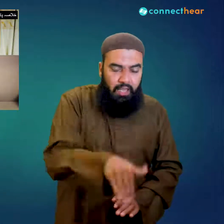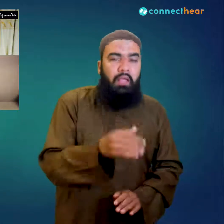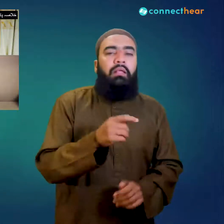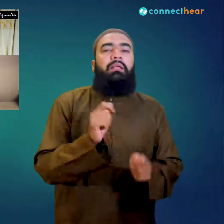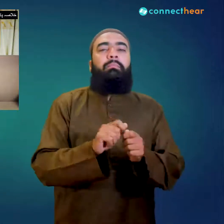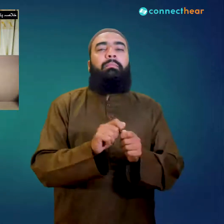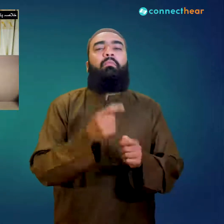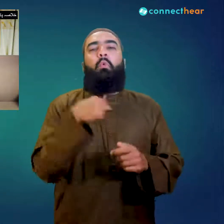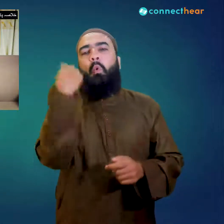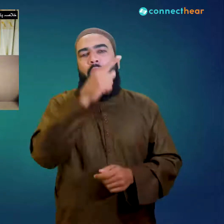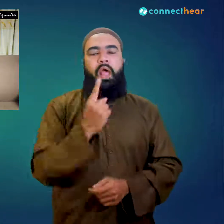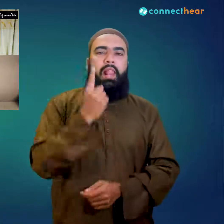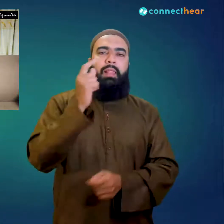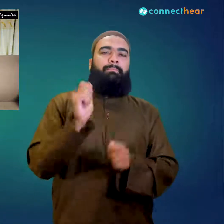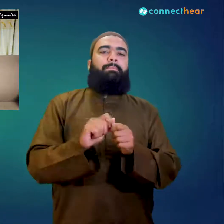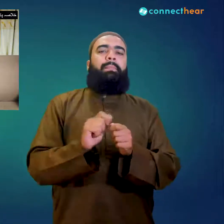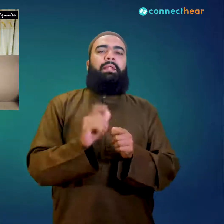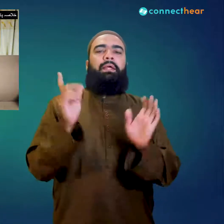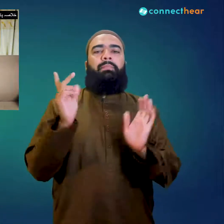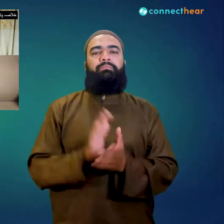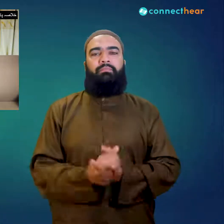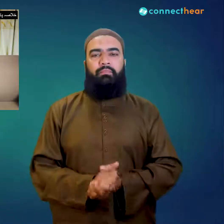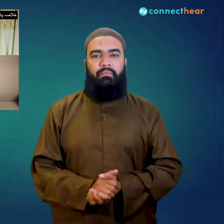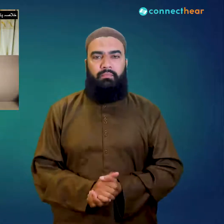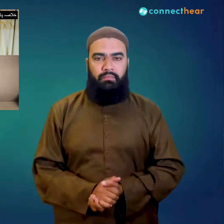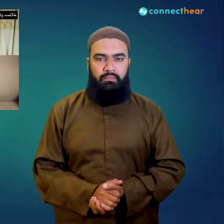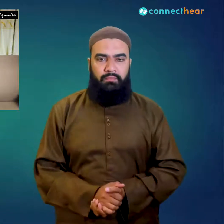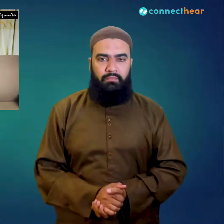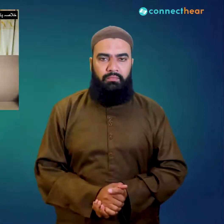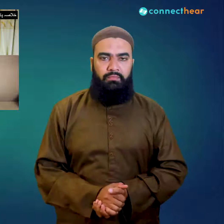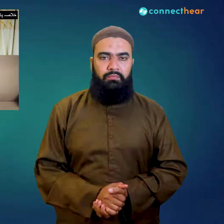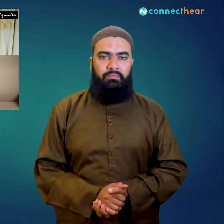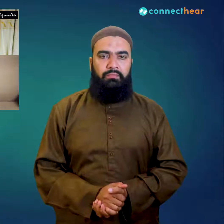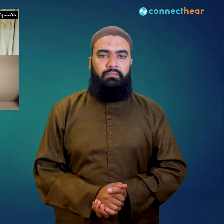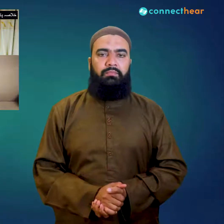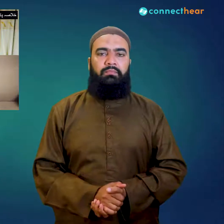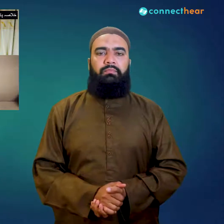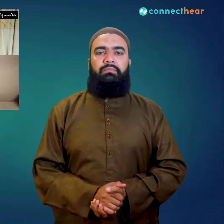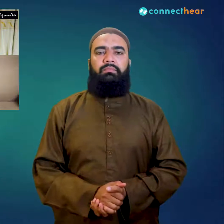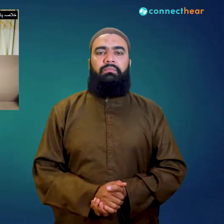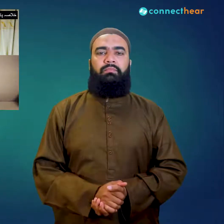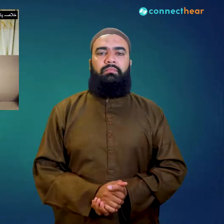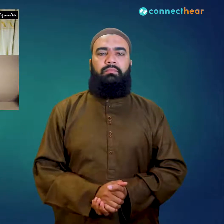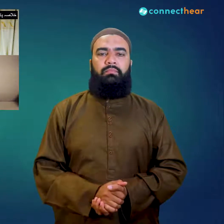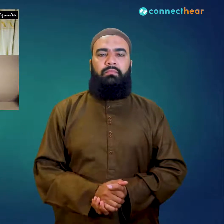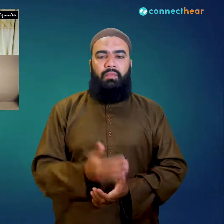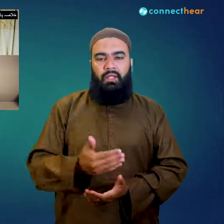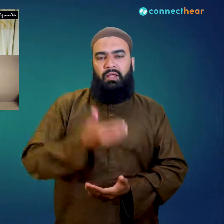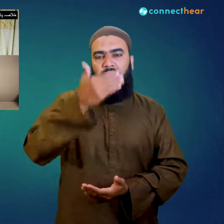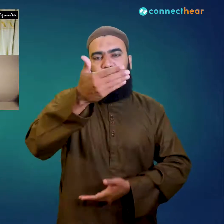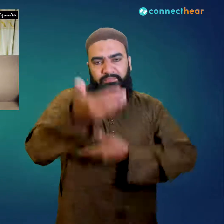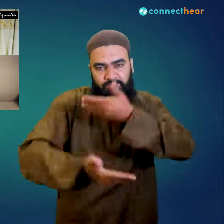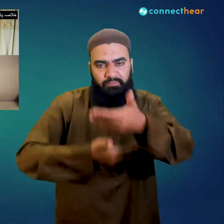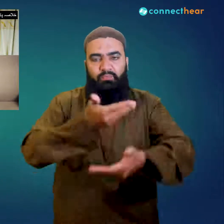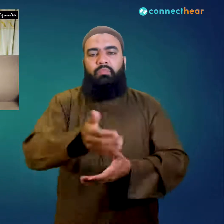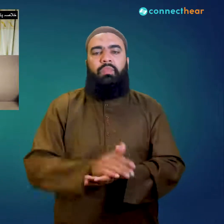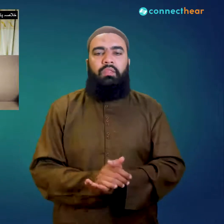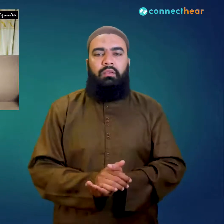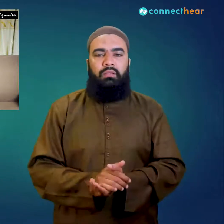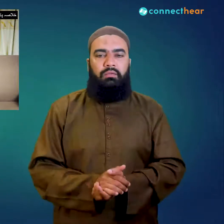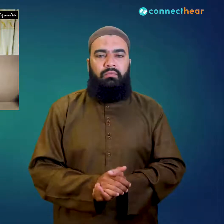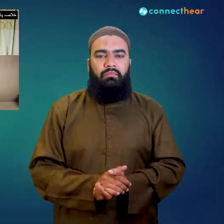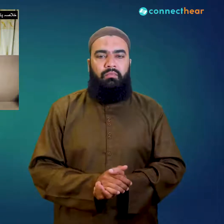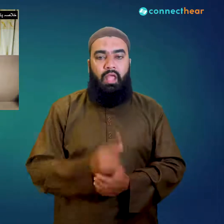آگے فرمایا عظمت الہی، اللہ تعالیٰ کی توحید کی نشانیاں جو کائنات کے اندر بکھری ہوئی ہیں اس